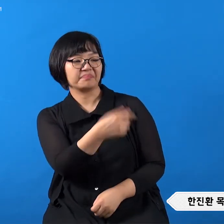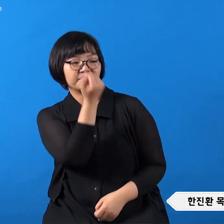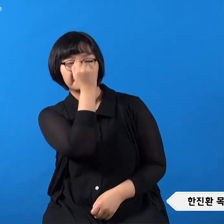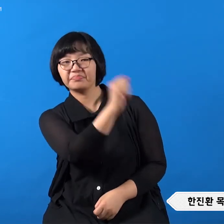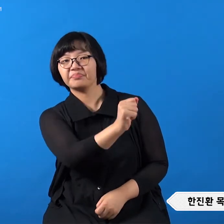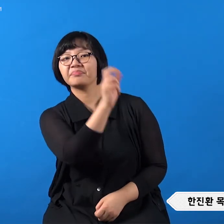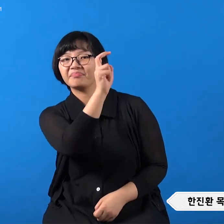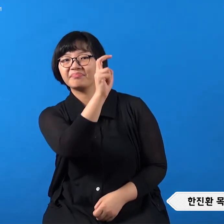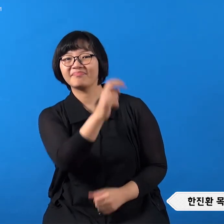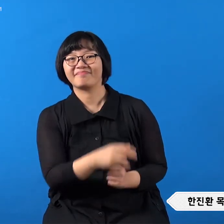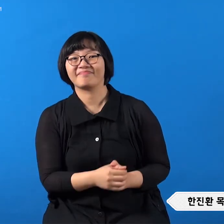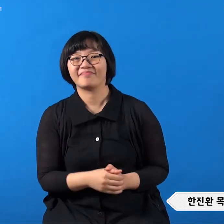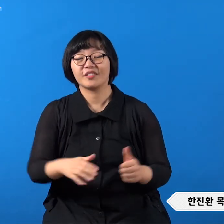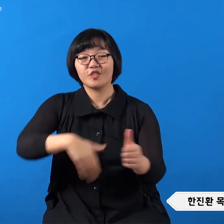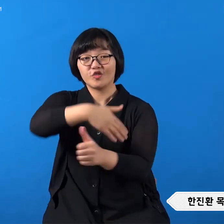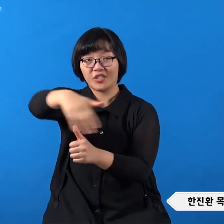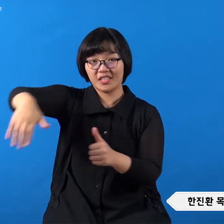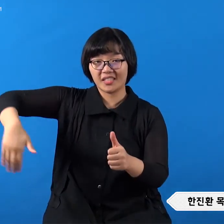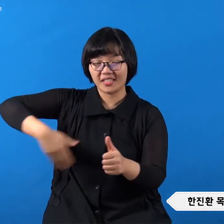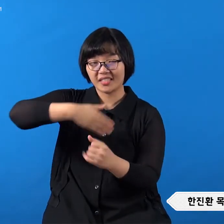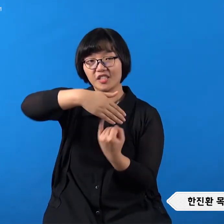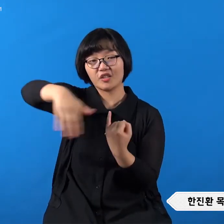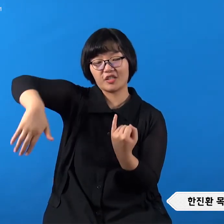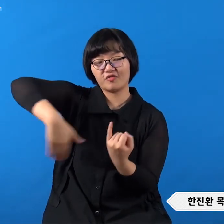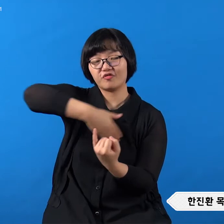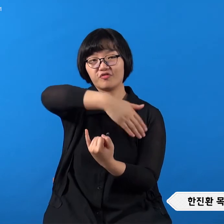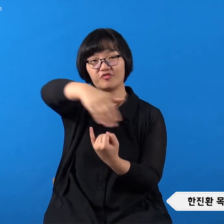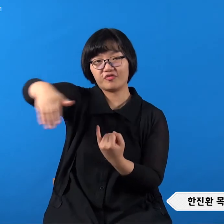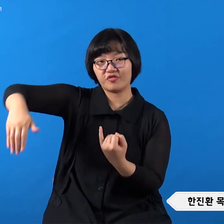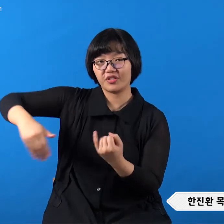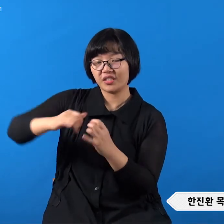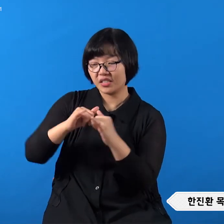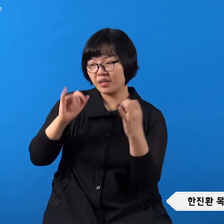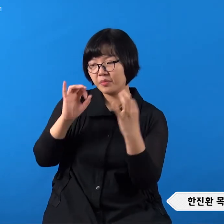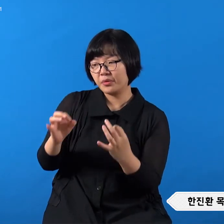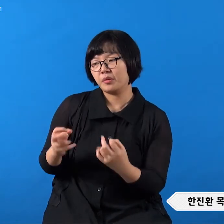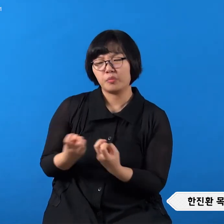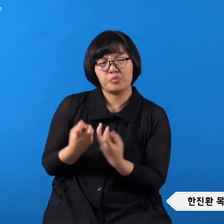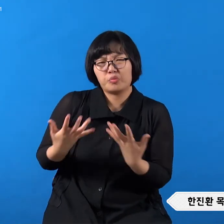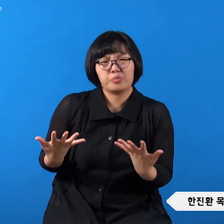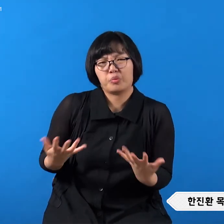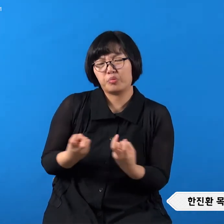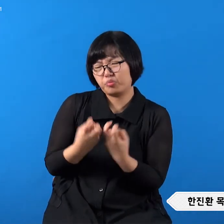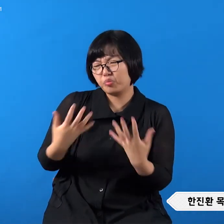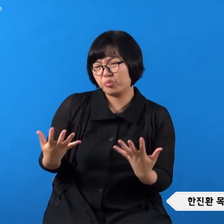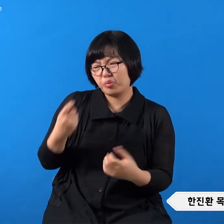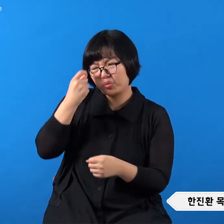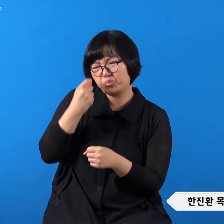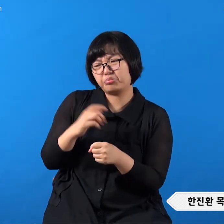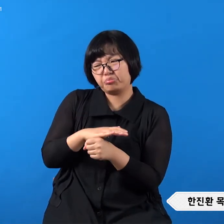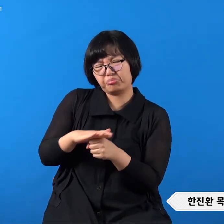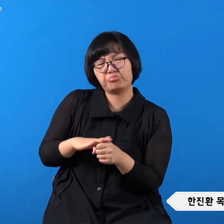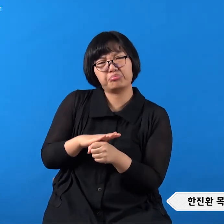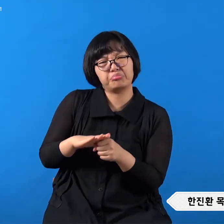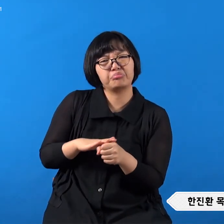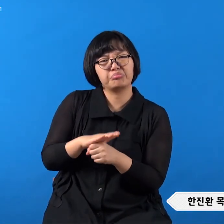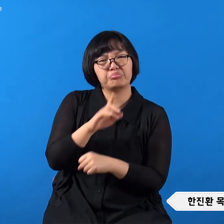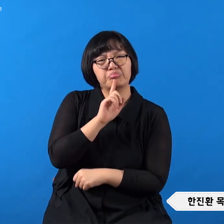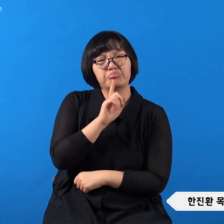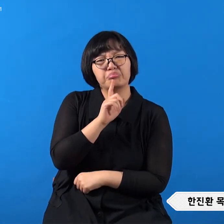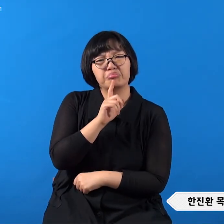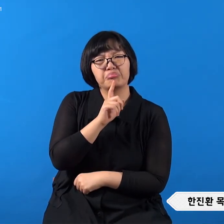주위 모두가 참 병력이라는 것은 어쩔 수가 없구나, 너무 안 됐다, 다 그러고 있습니다.